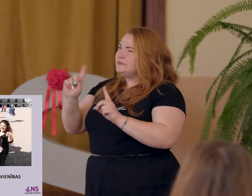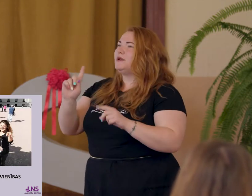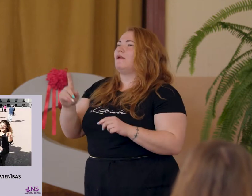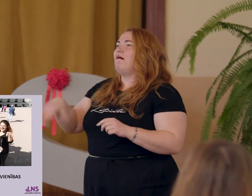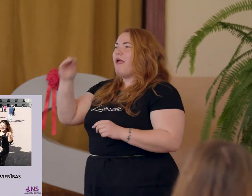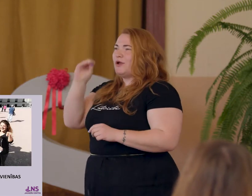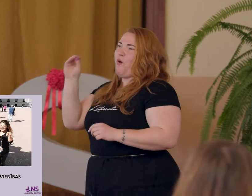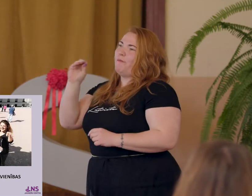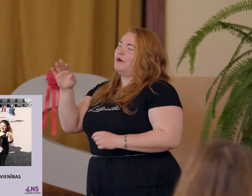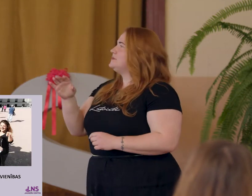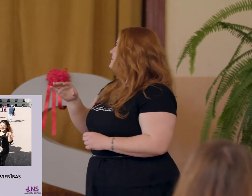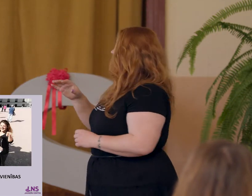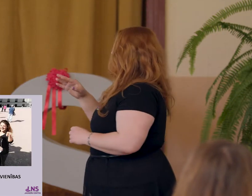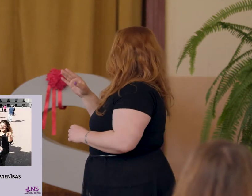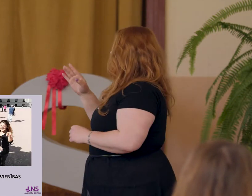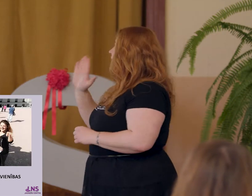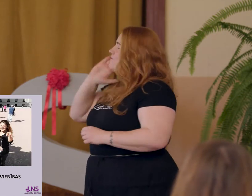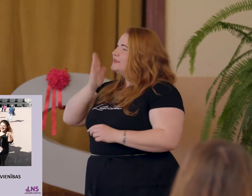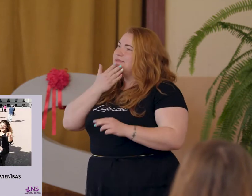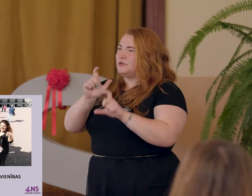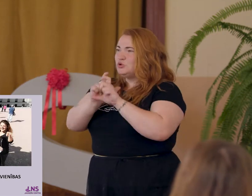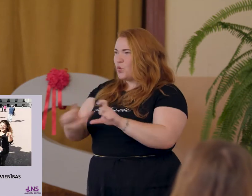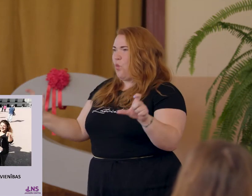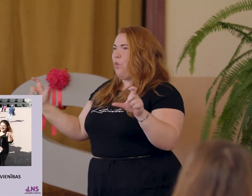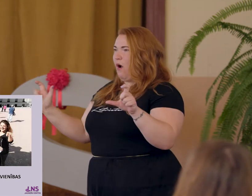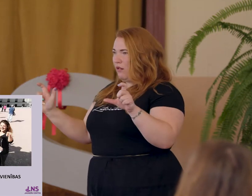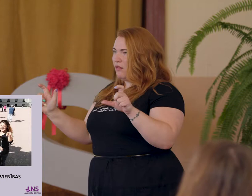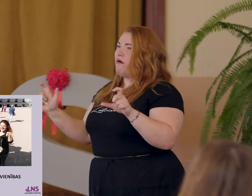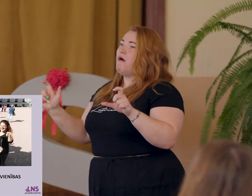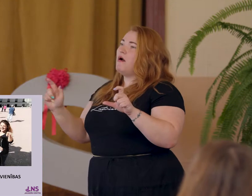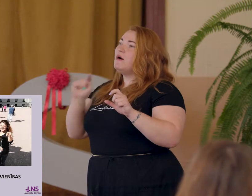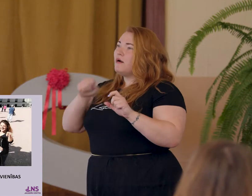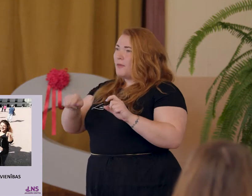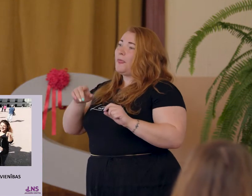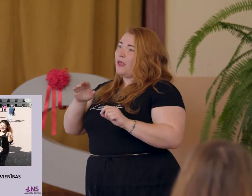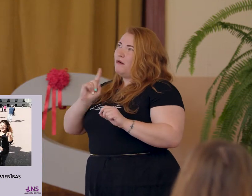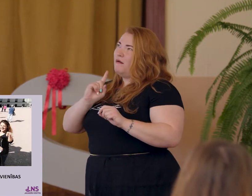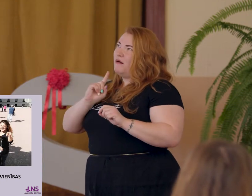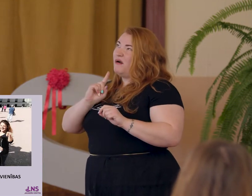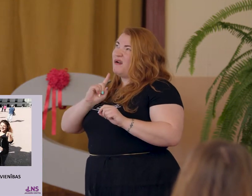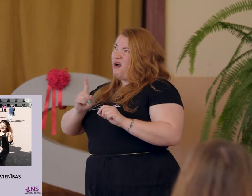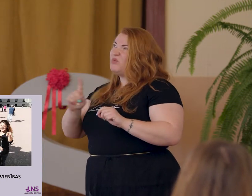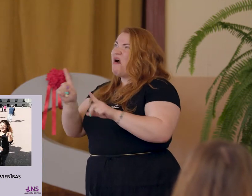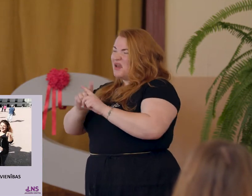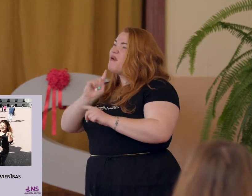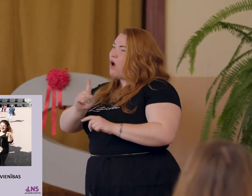Un, protams, mums arī Eiropas nedzirdīgo jauniešu arī vasaras skola,